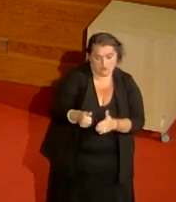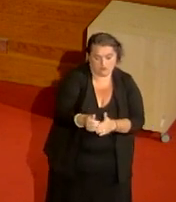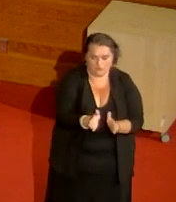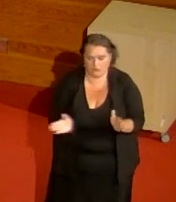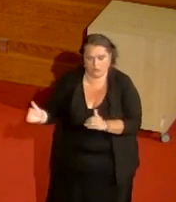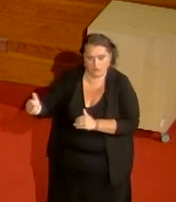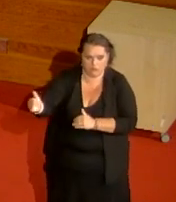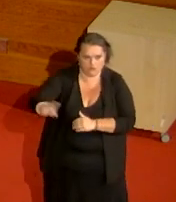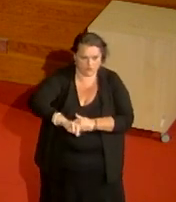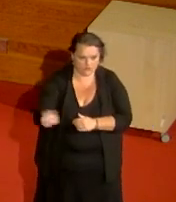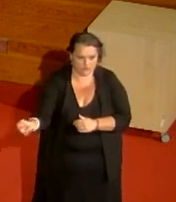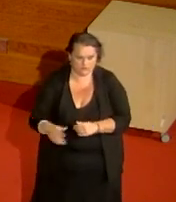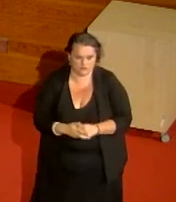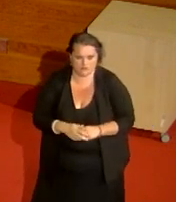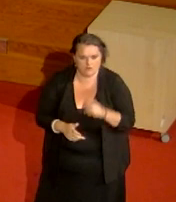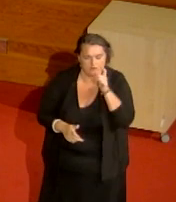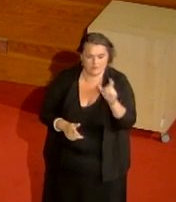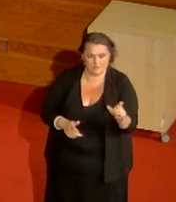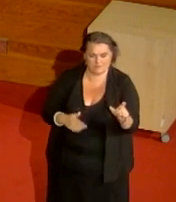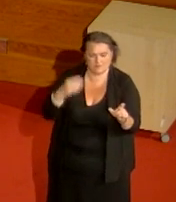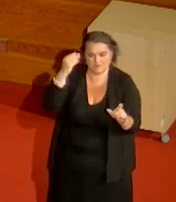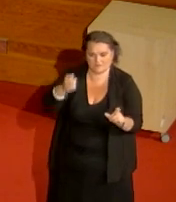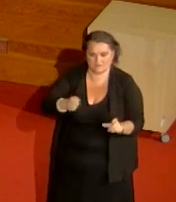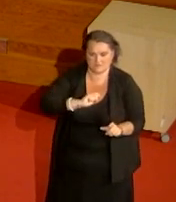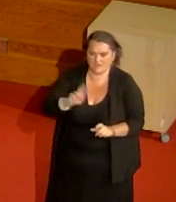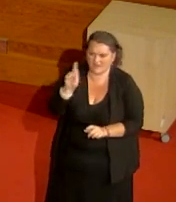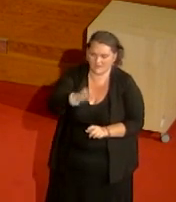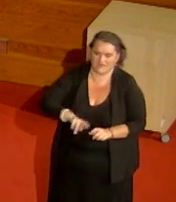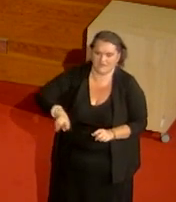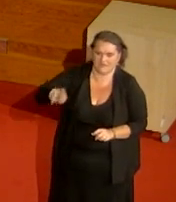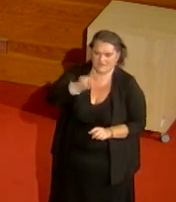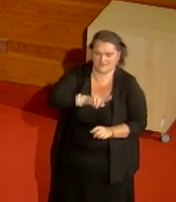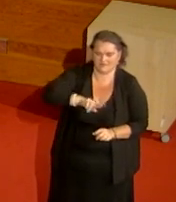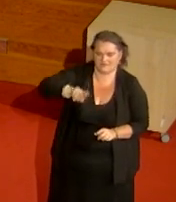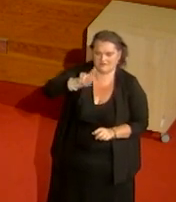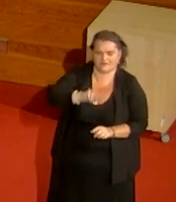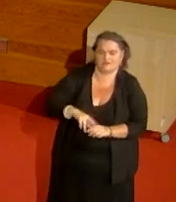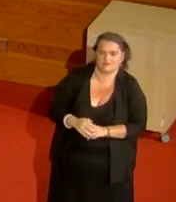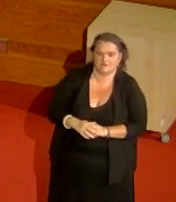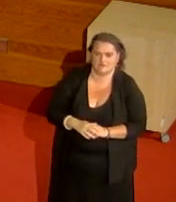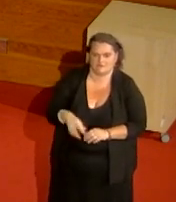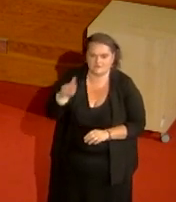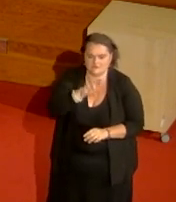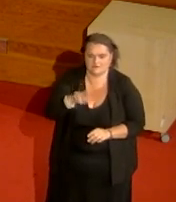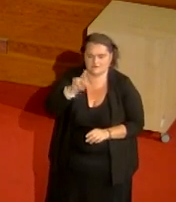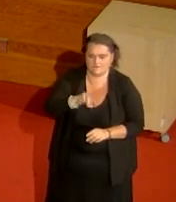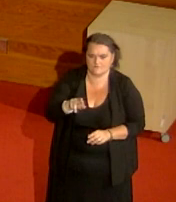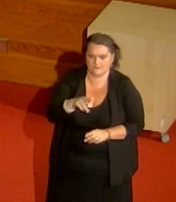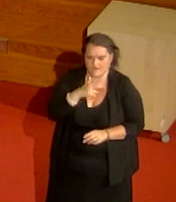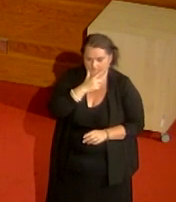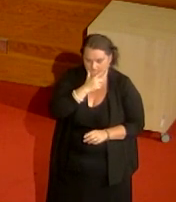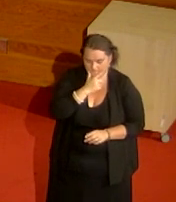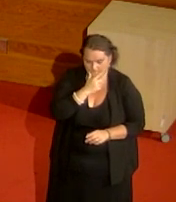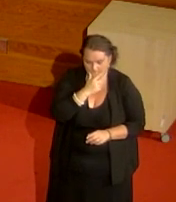hacernos pensar en en Cuáles son los bucles que se eh eh que se facilitan en esa